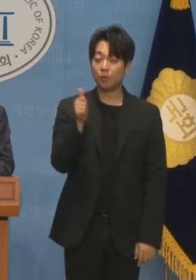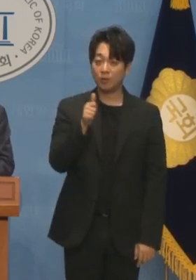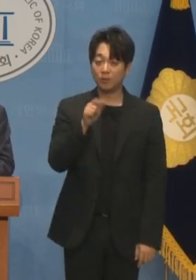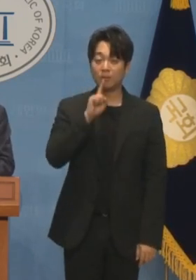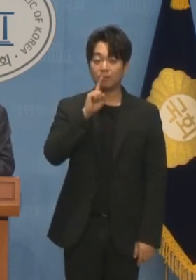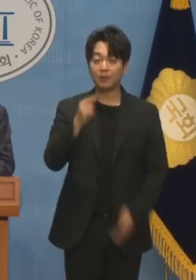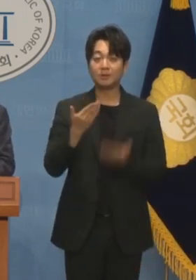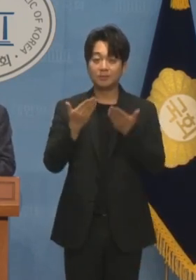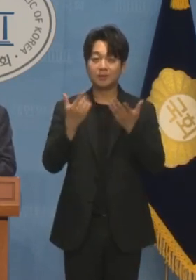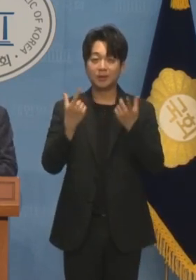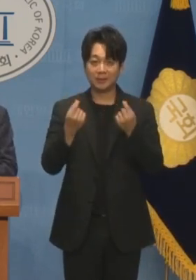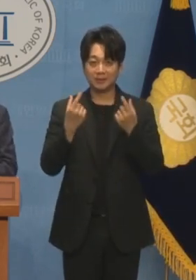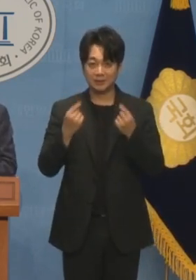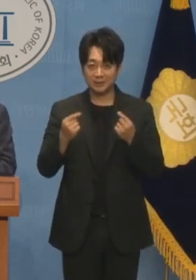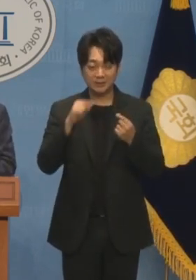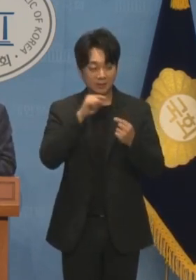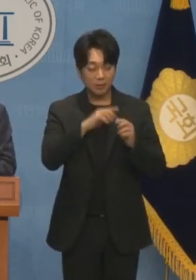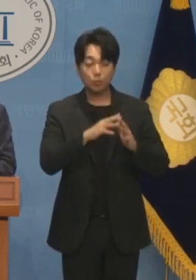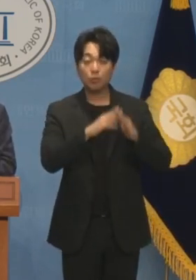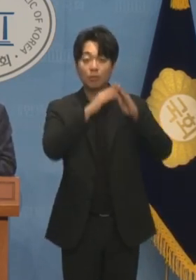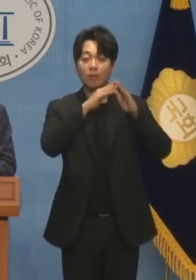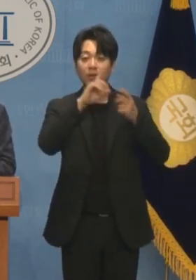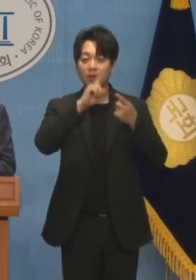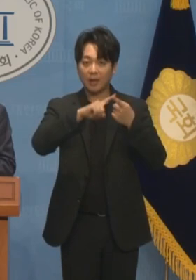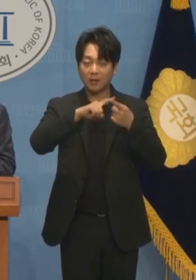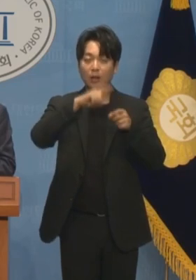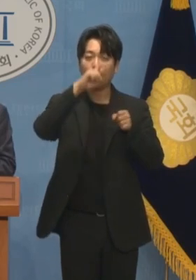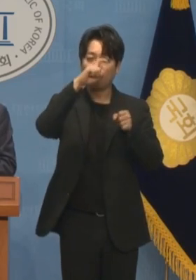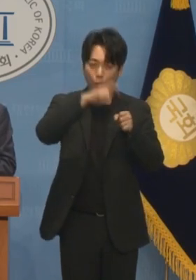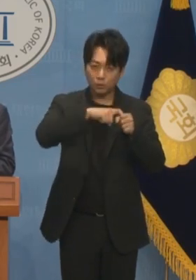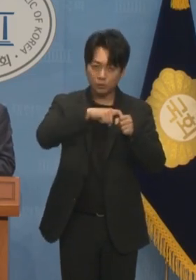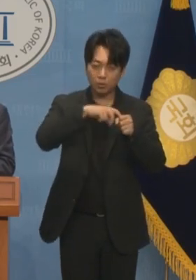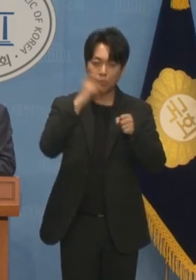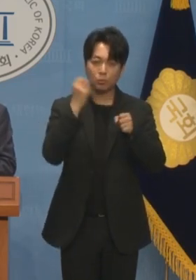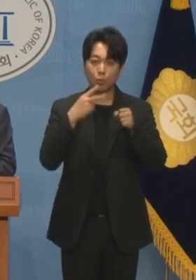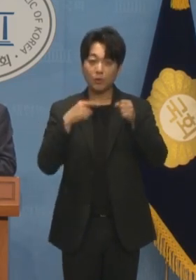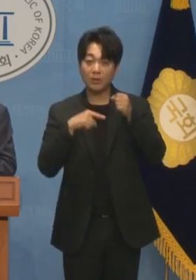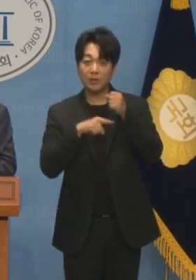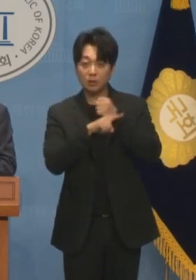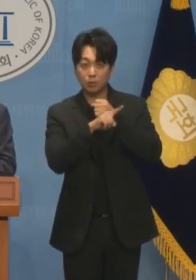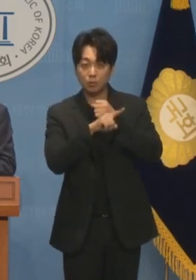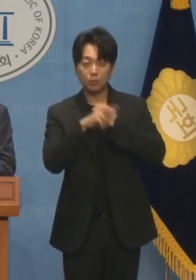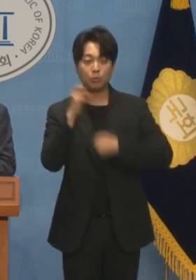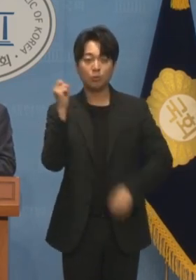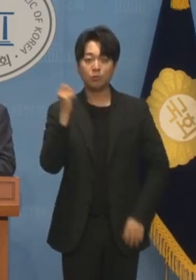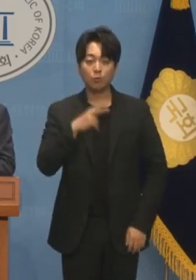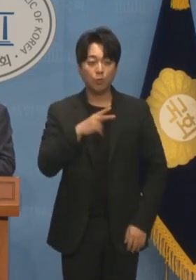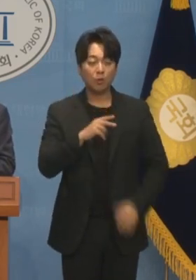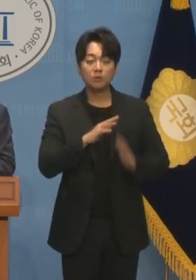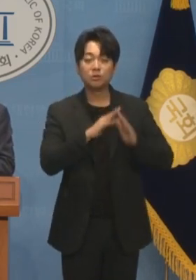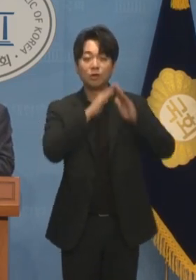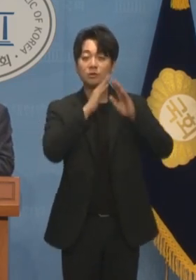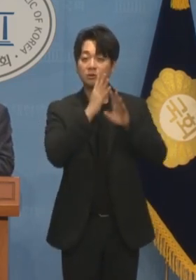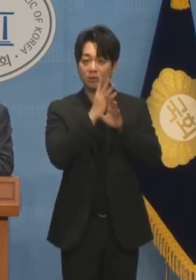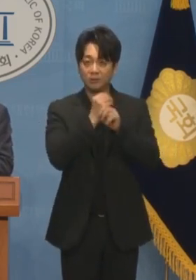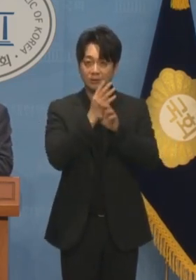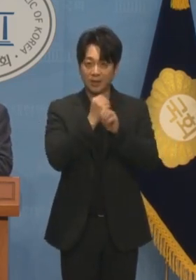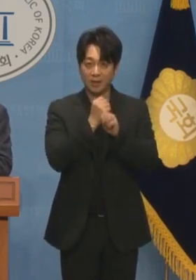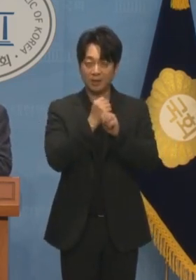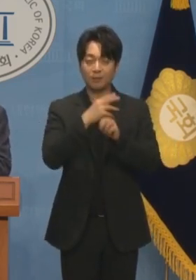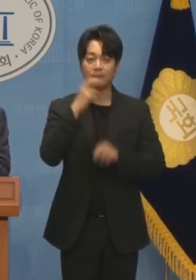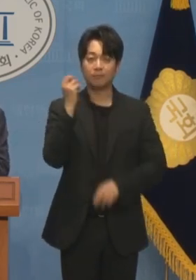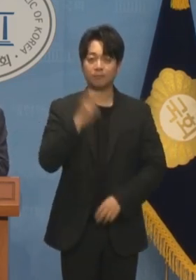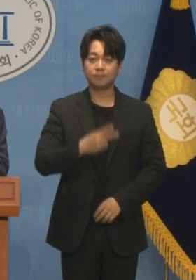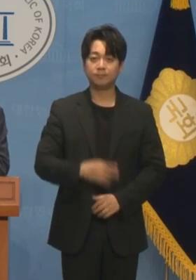해당 구조물에 대한 설치 목적과 이유, 그리고 설치 일시,